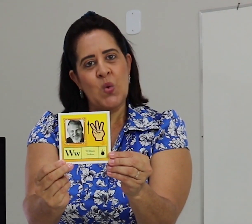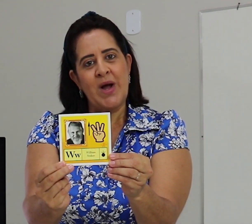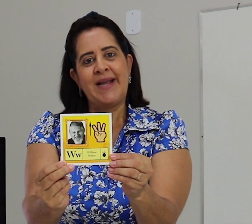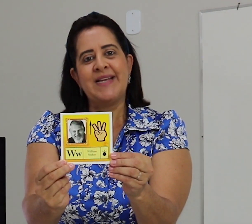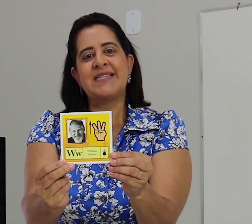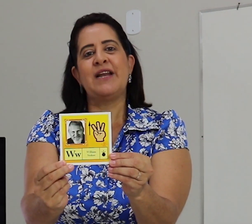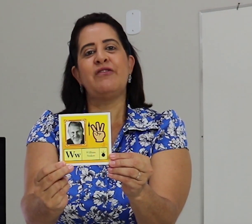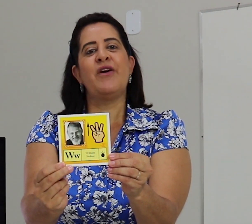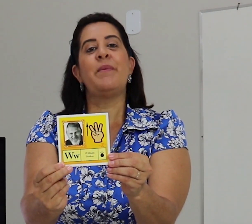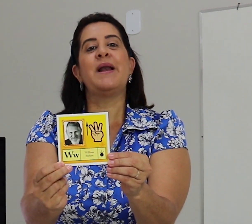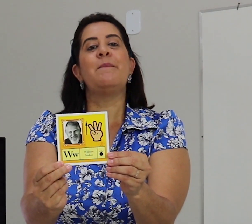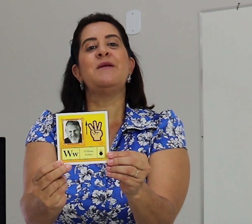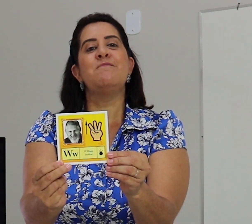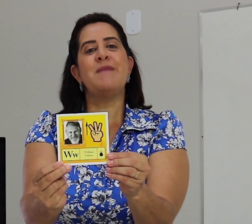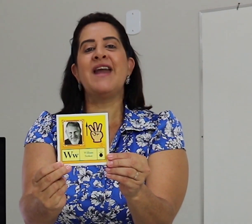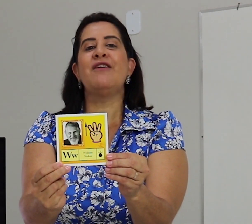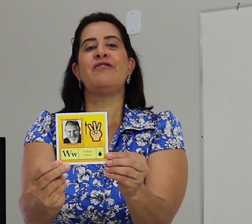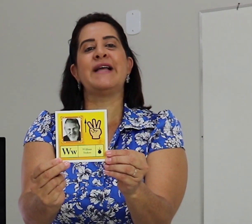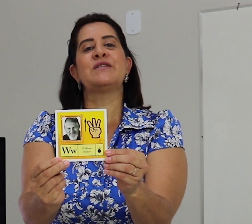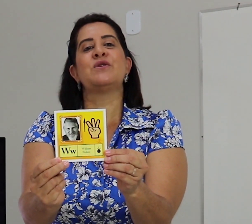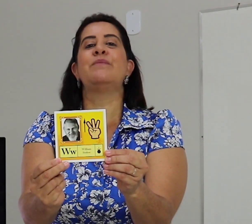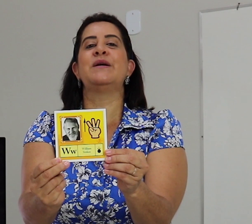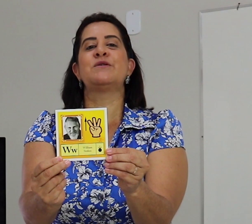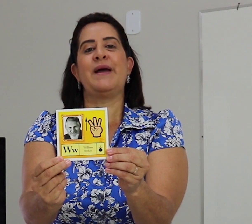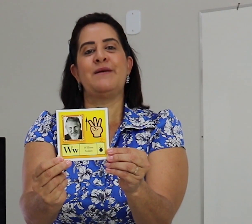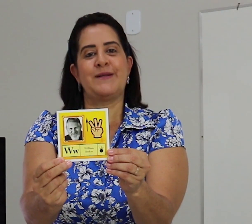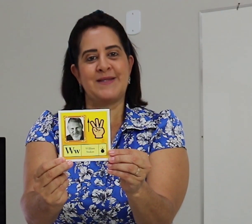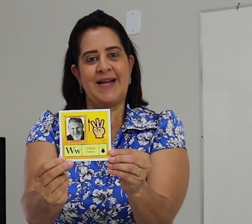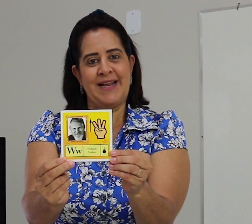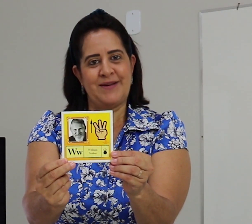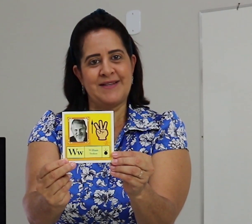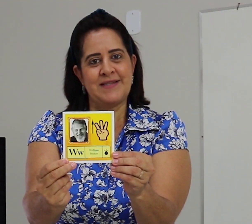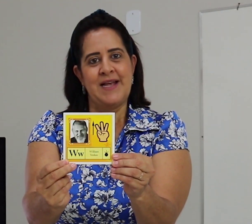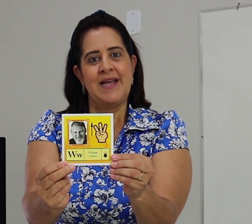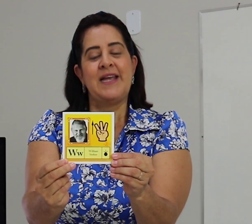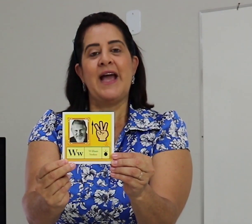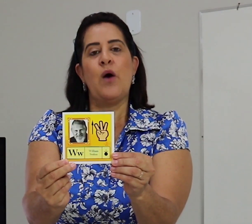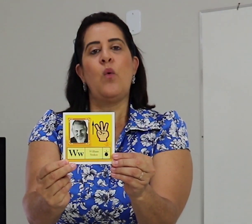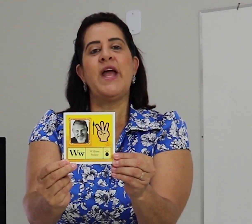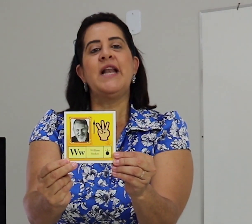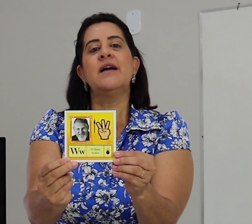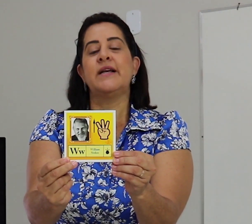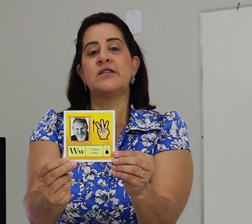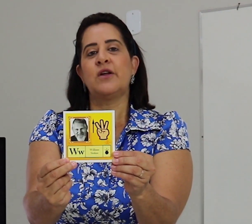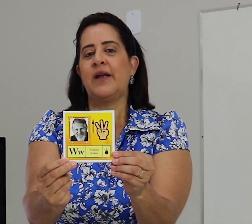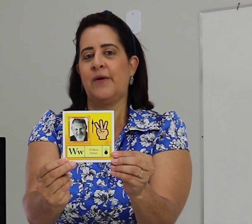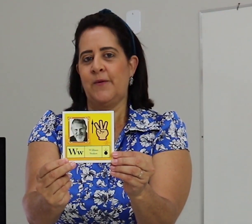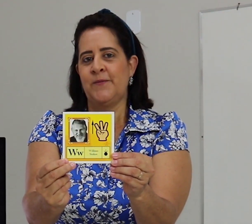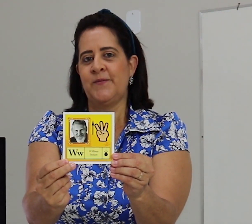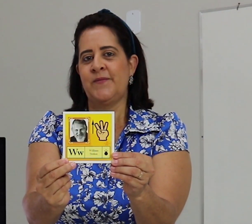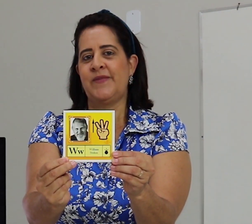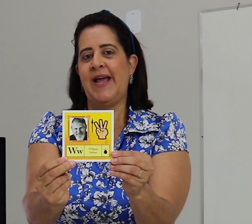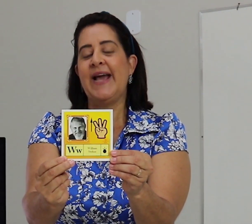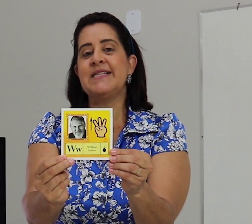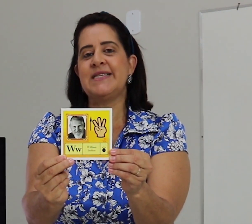pessoa que escreveu pela primeira vez sobre os parâmetros da Libras, que é o William Stockel.